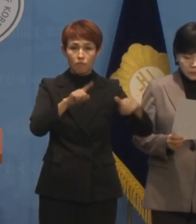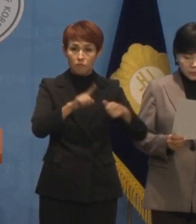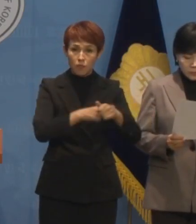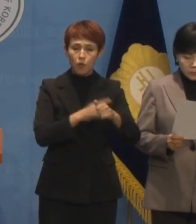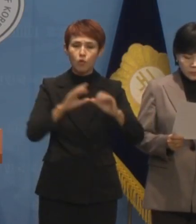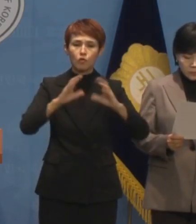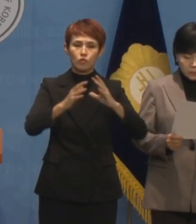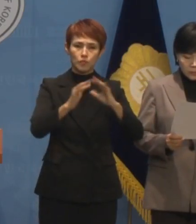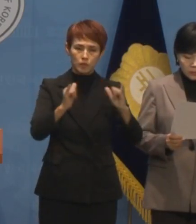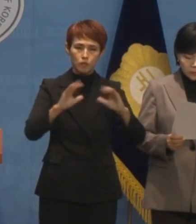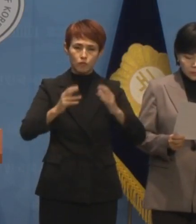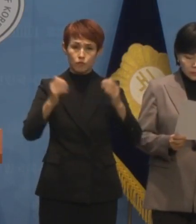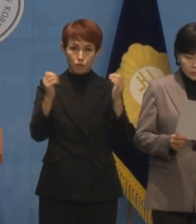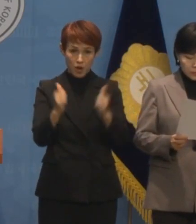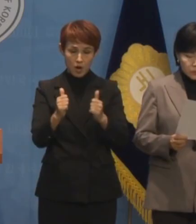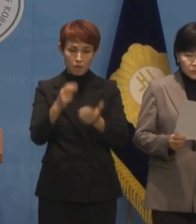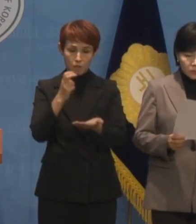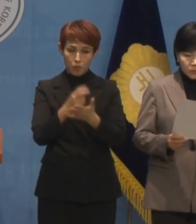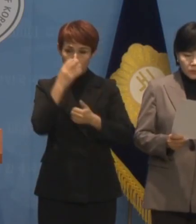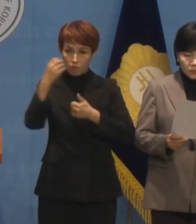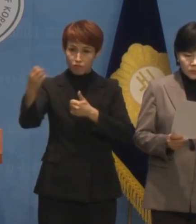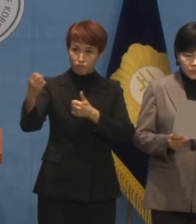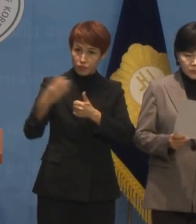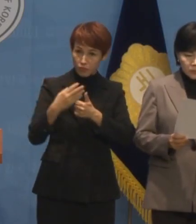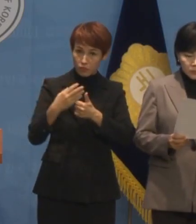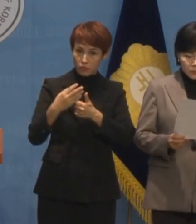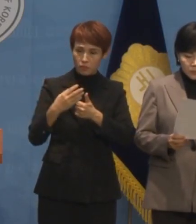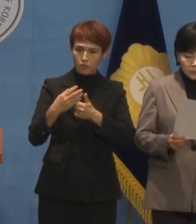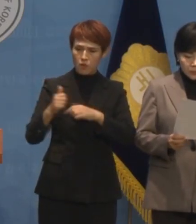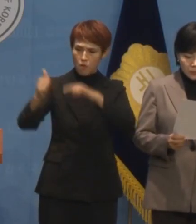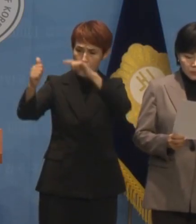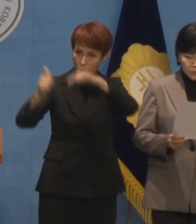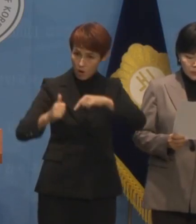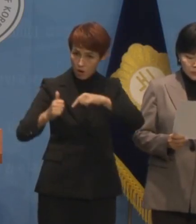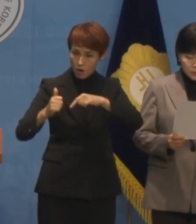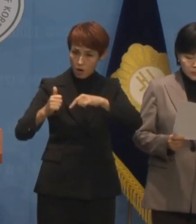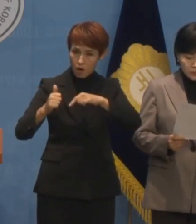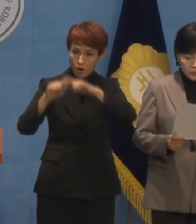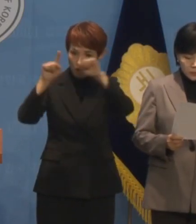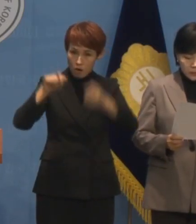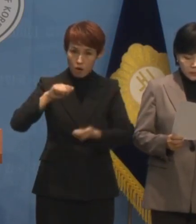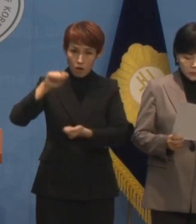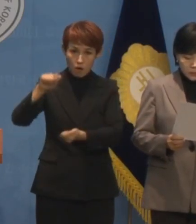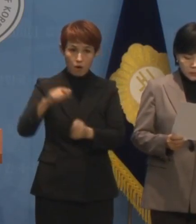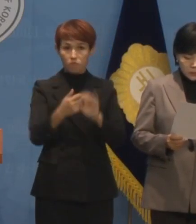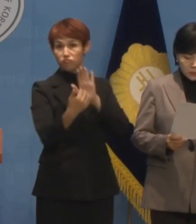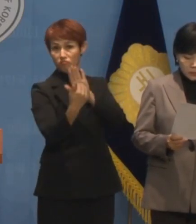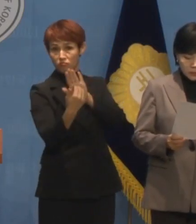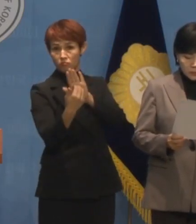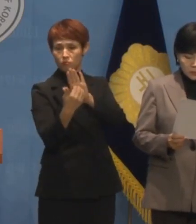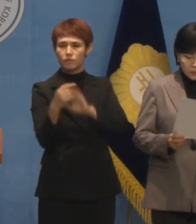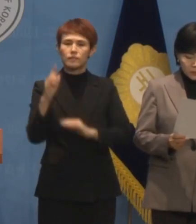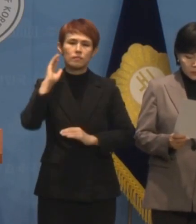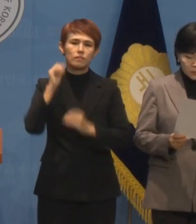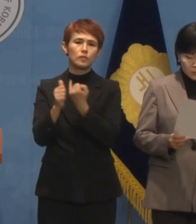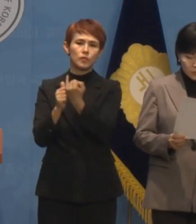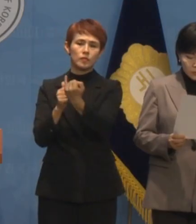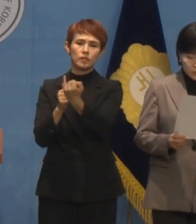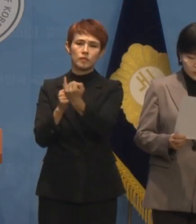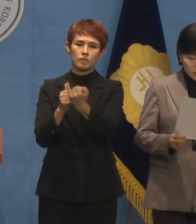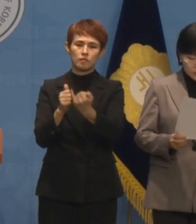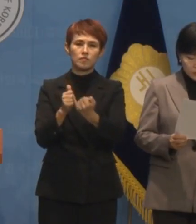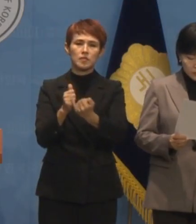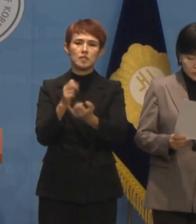국회 그리고 법률을 무시하고 고의로 동행명령장의 수령을 회피한 김건희 여사에게 법적